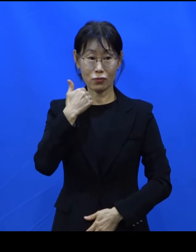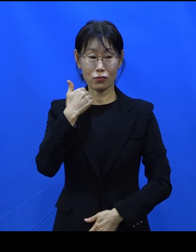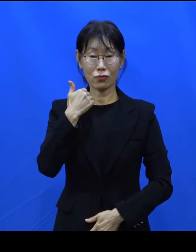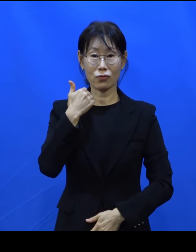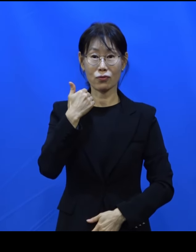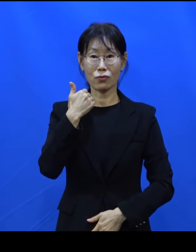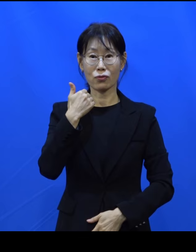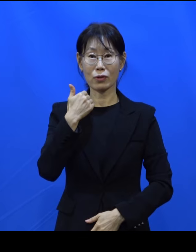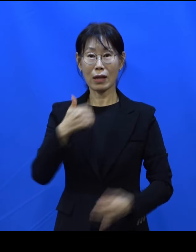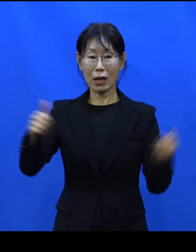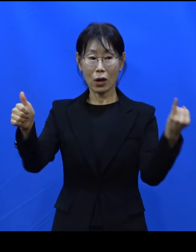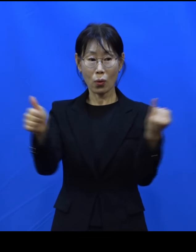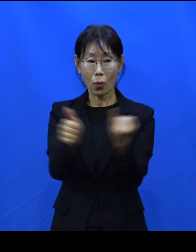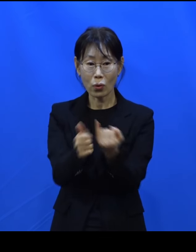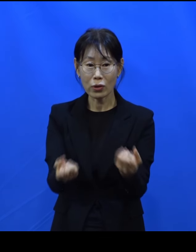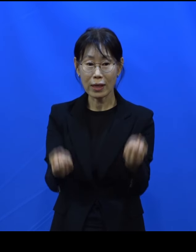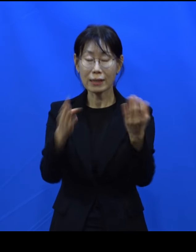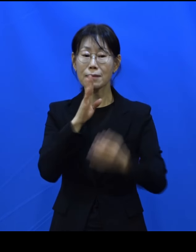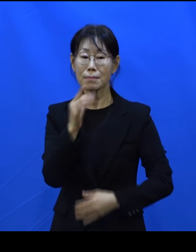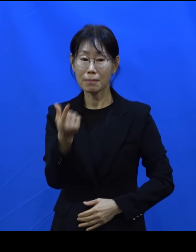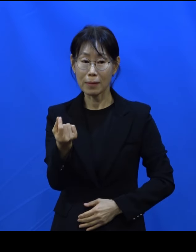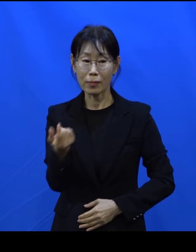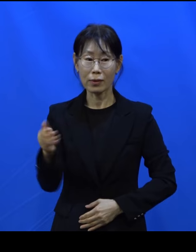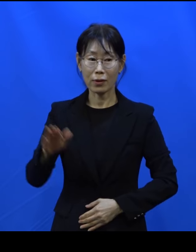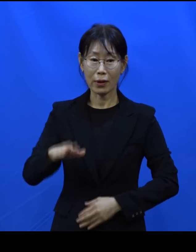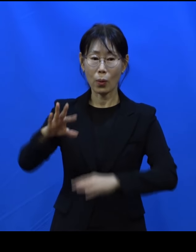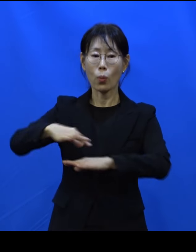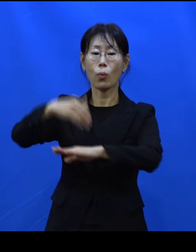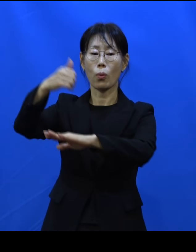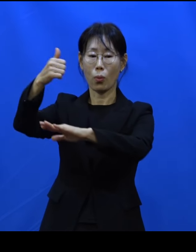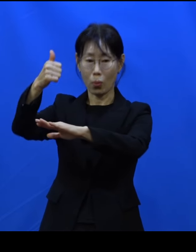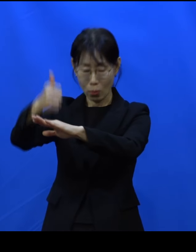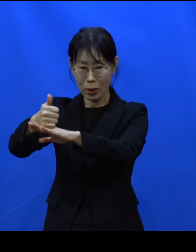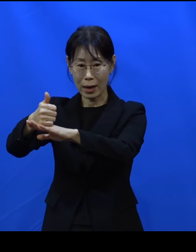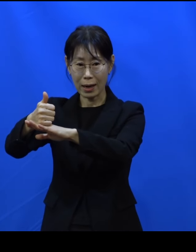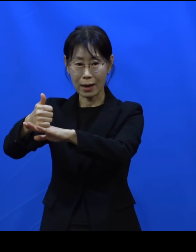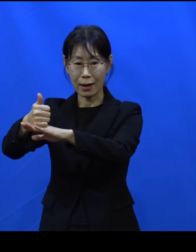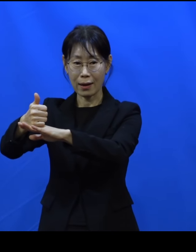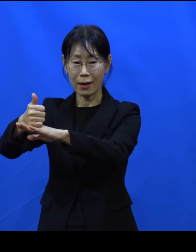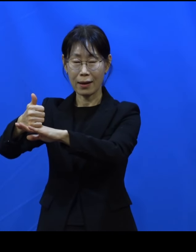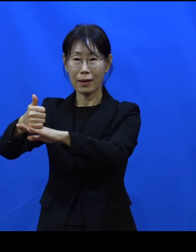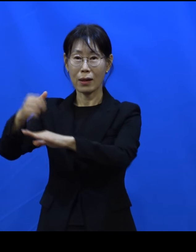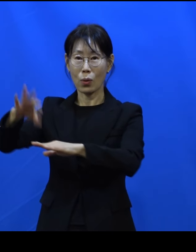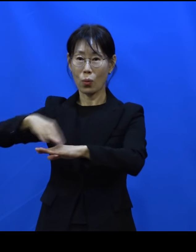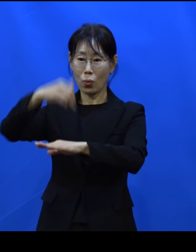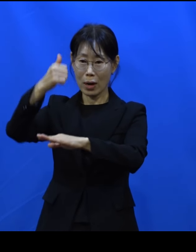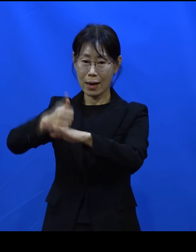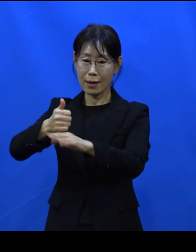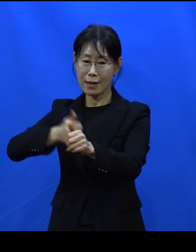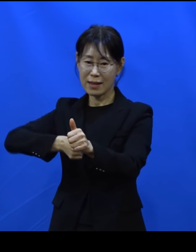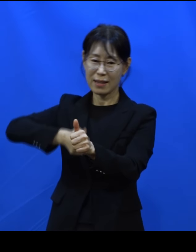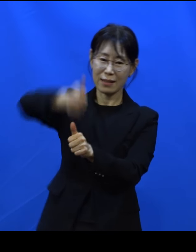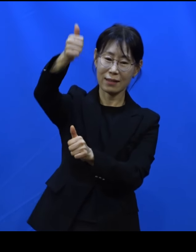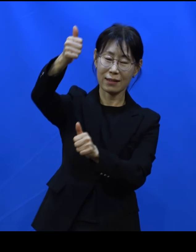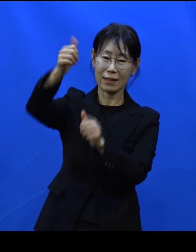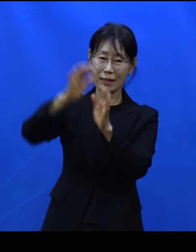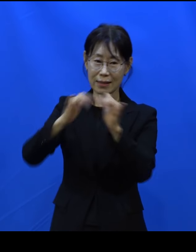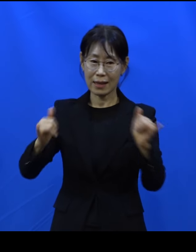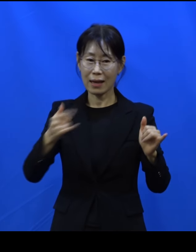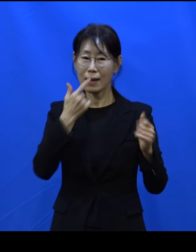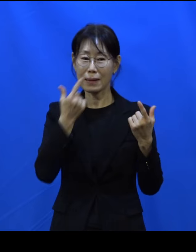결혼은 혼인 예식이기도 하지만 왕의 계선 행렬입니다. 승리자가 다가오는